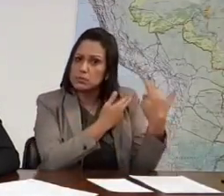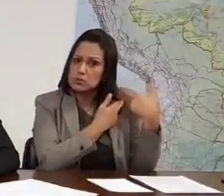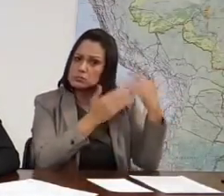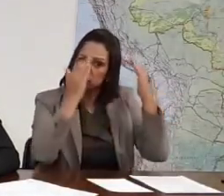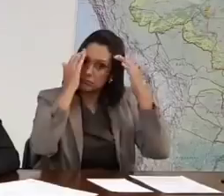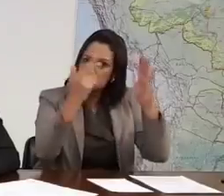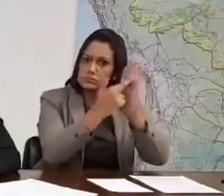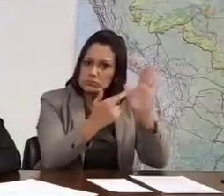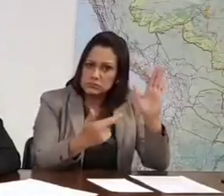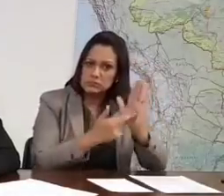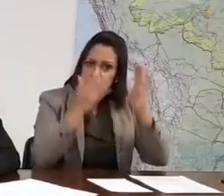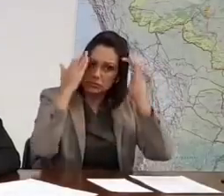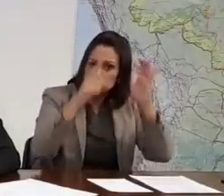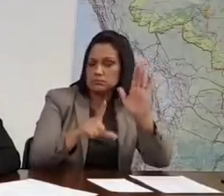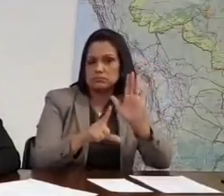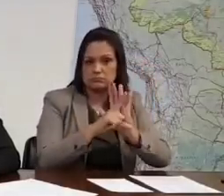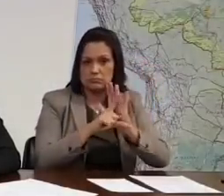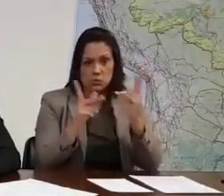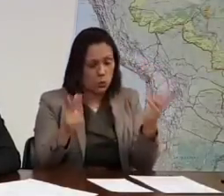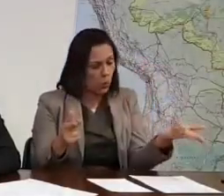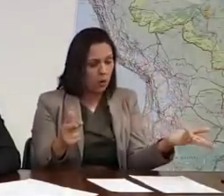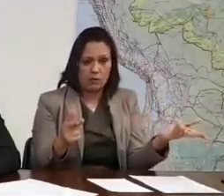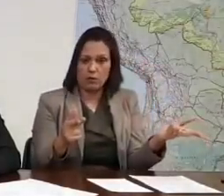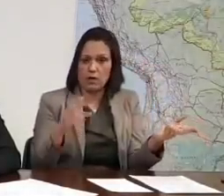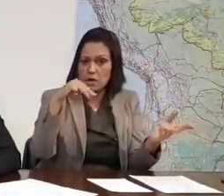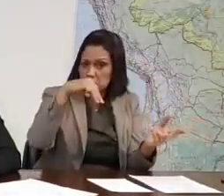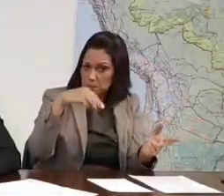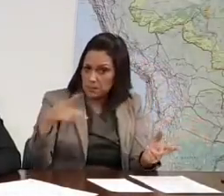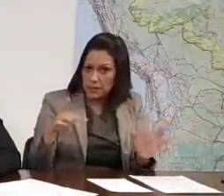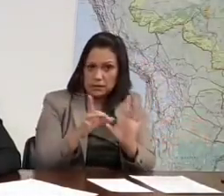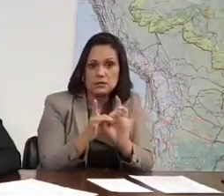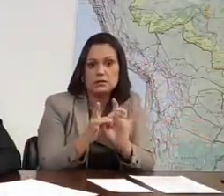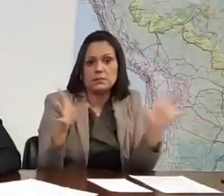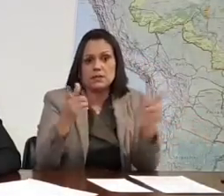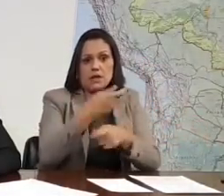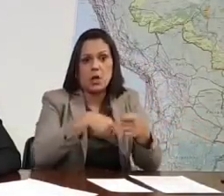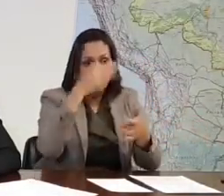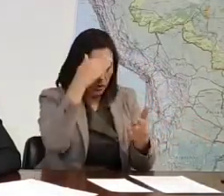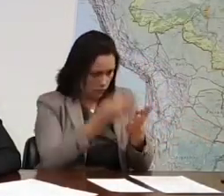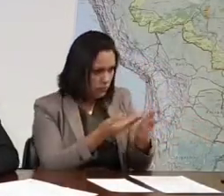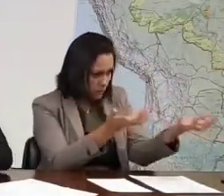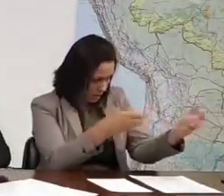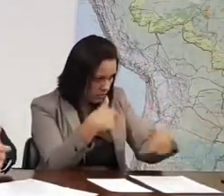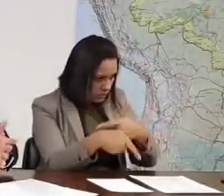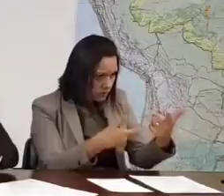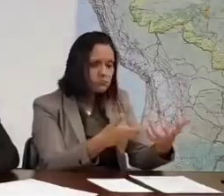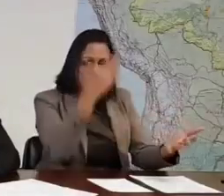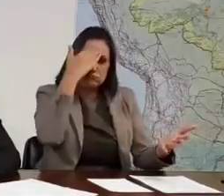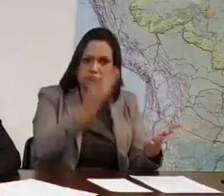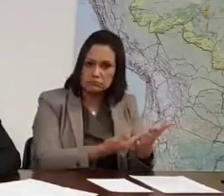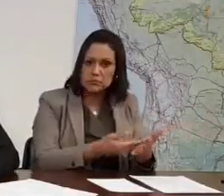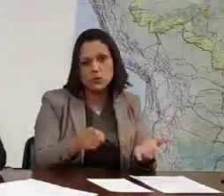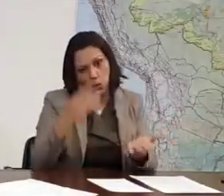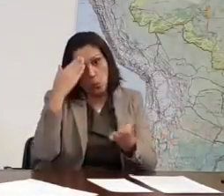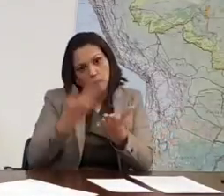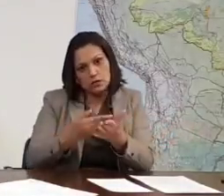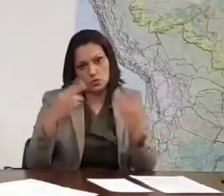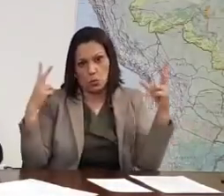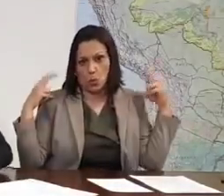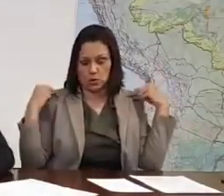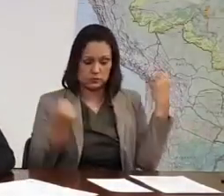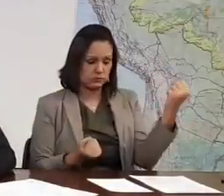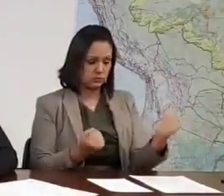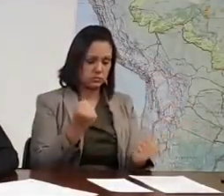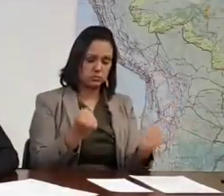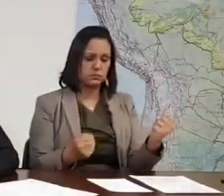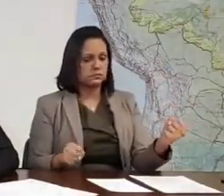deveres, e devemos dar como na MP da liberdade econômica, acreditar em quem quer produzir, né? Acreditar no motorista em si. Então, repito